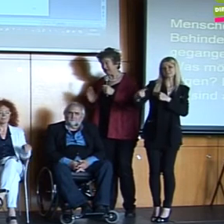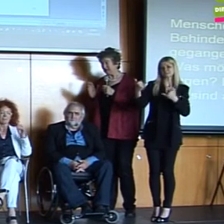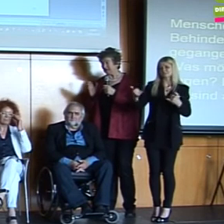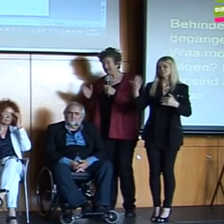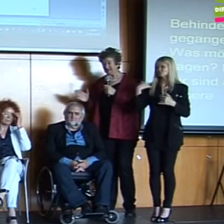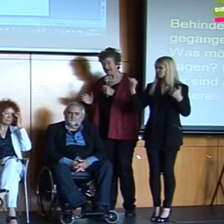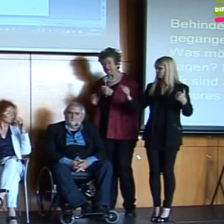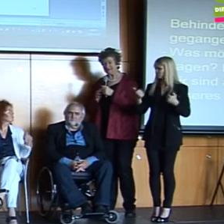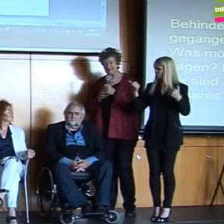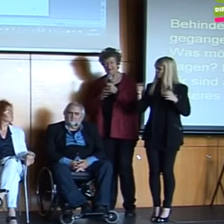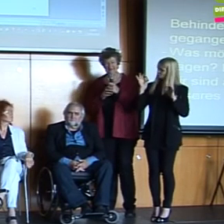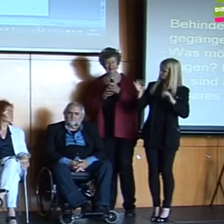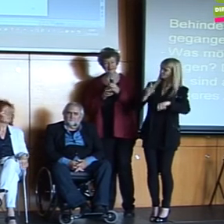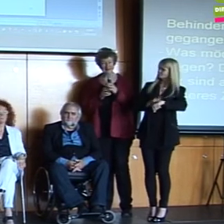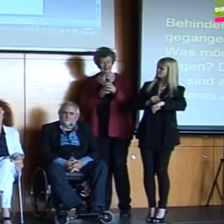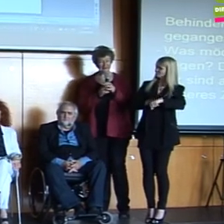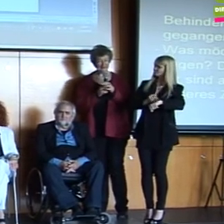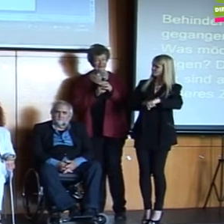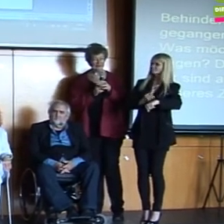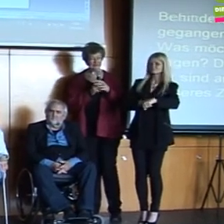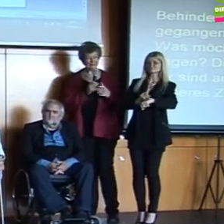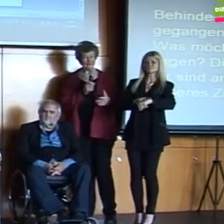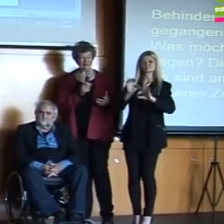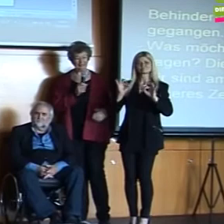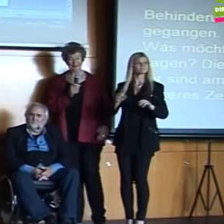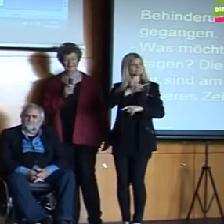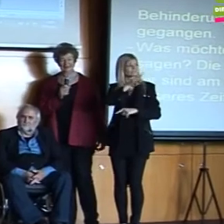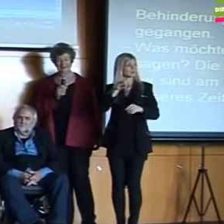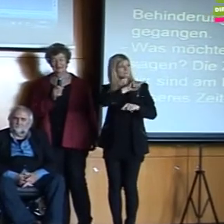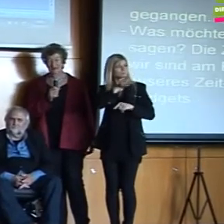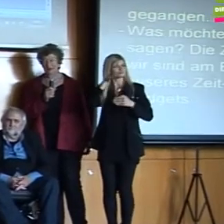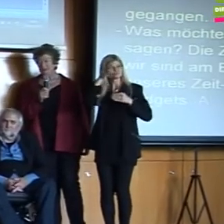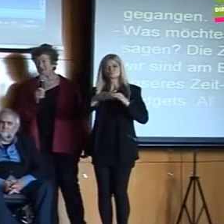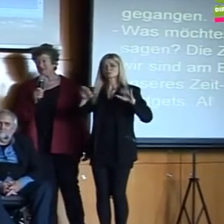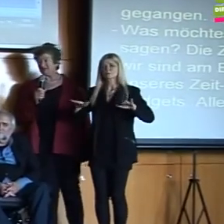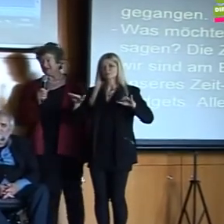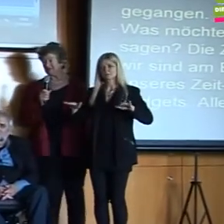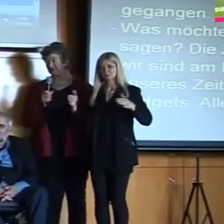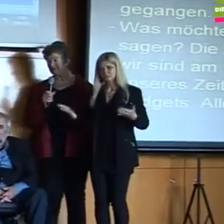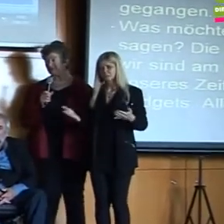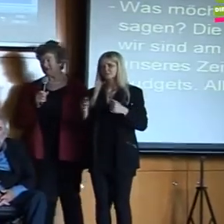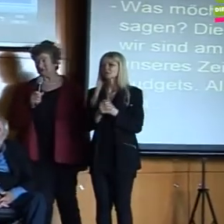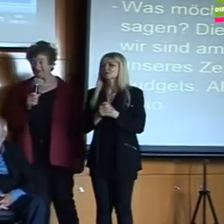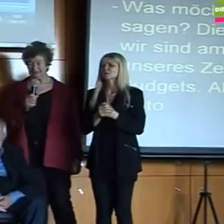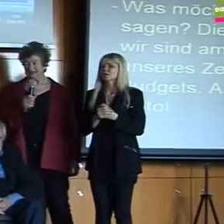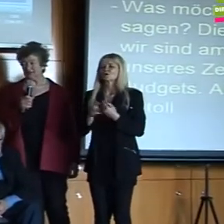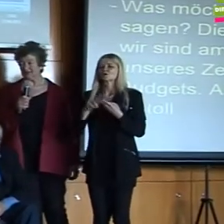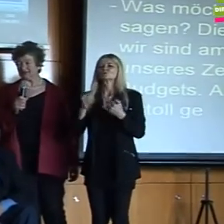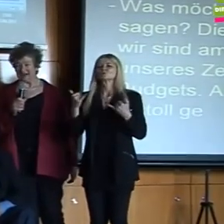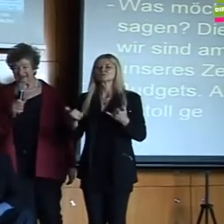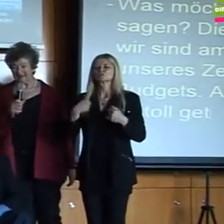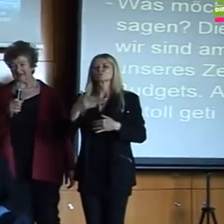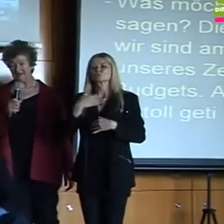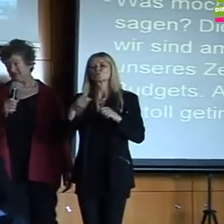toll getimt, dass Sie wirklich bis zum Schluss hier geblieben sind. Und dann möchte ich einfach jetzt wirklich